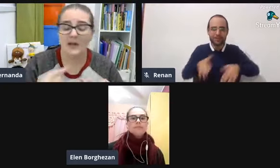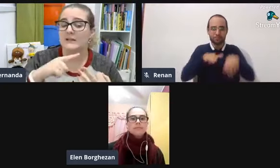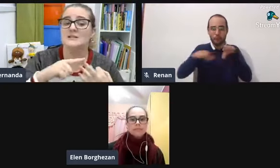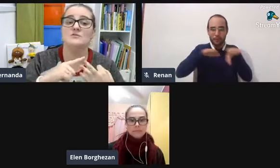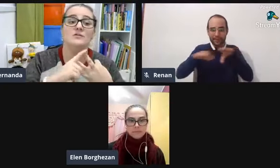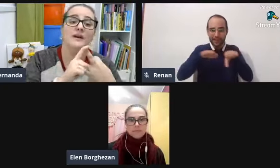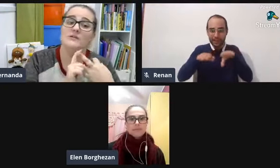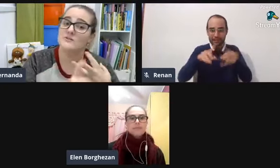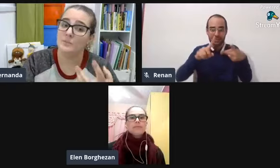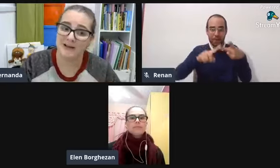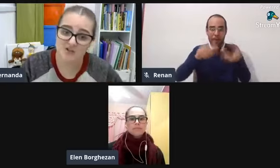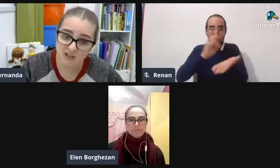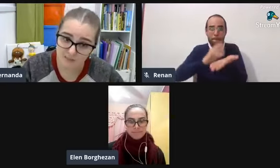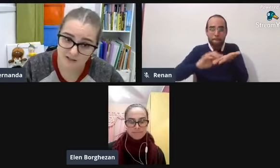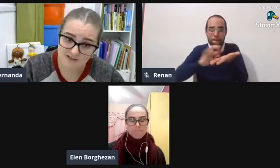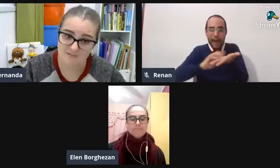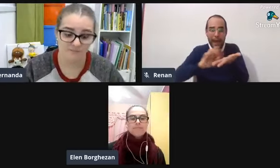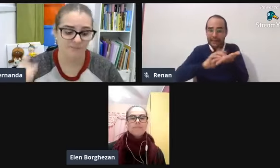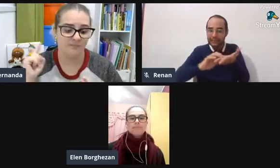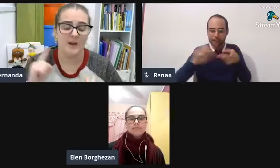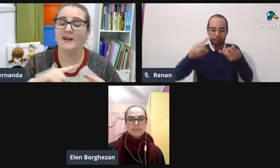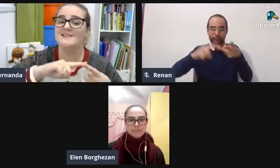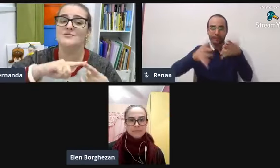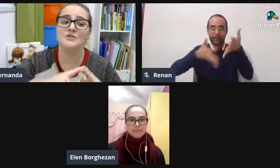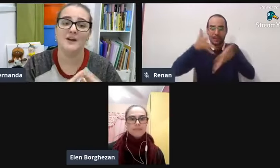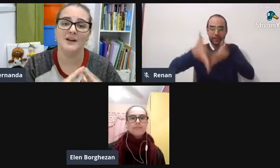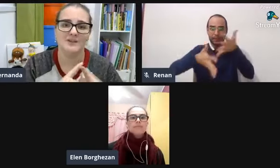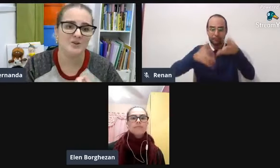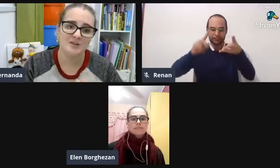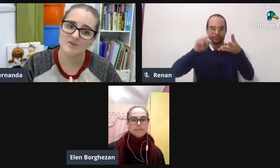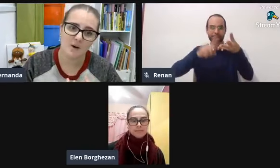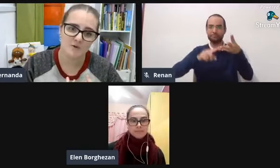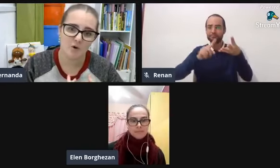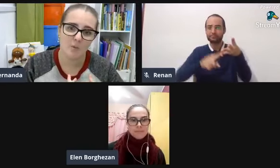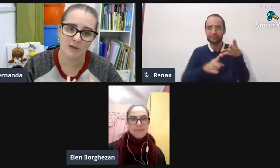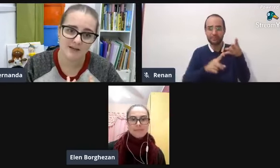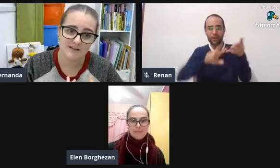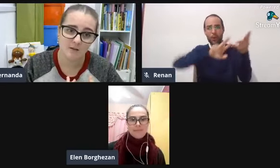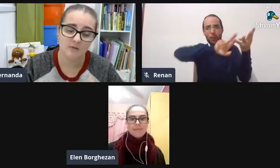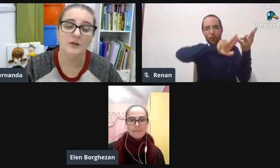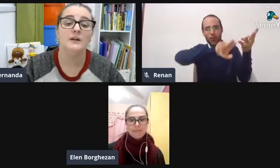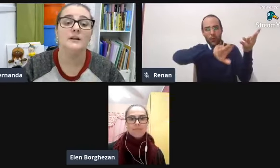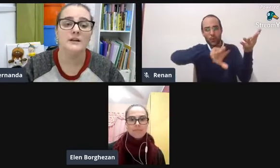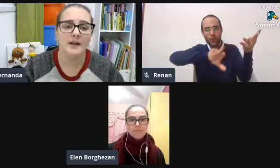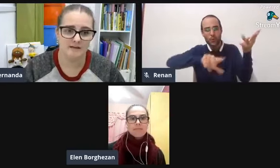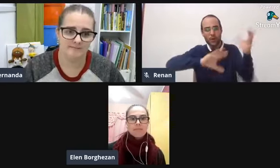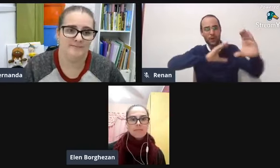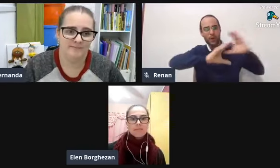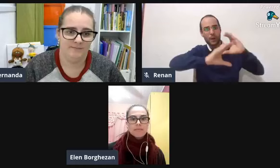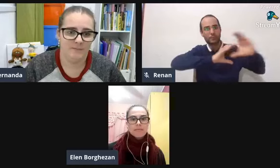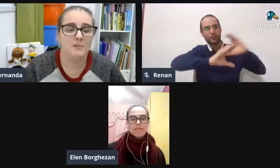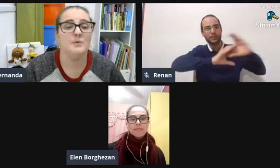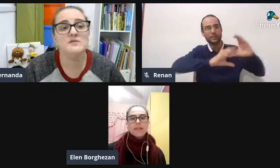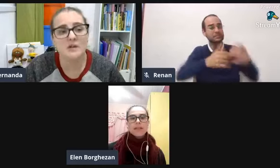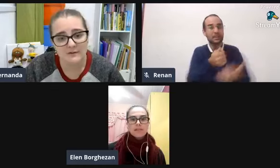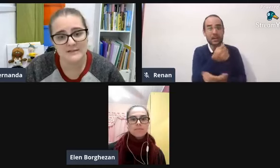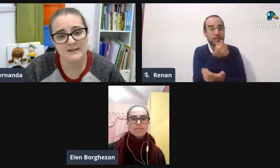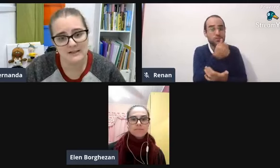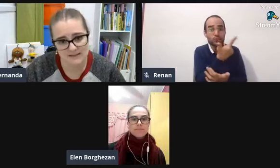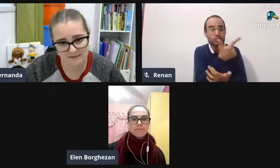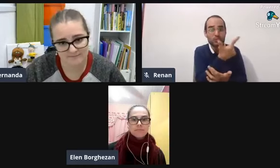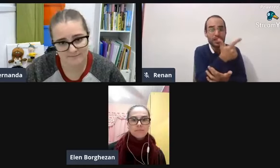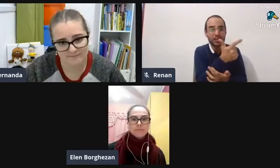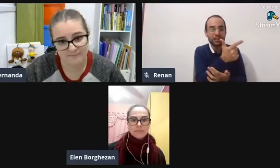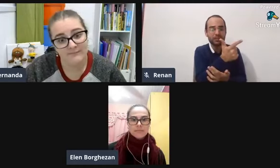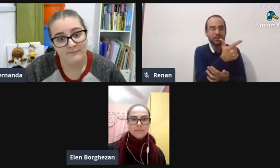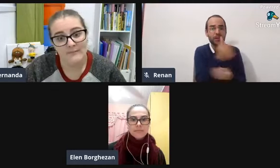braille, elas não tiveram disciplina de Libras, elas não tiveram das outras formas de comunicação. E aí? Que profissional vai